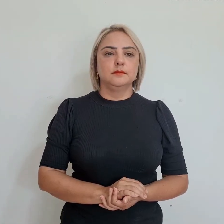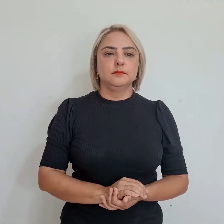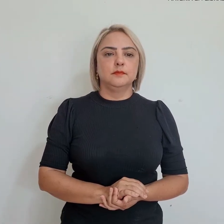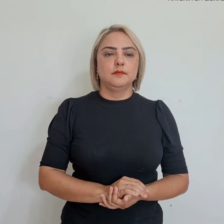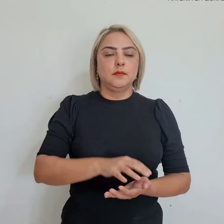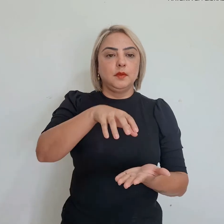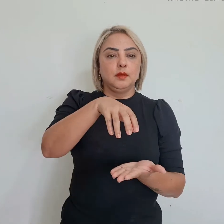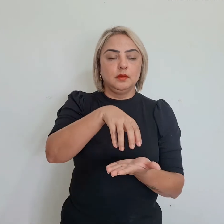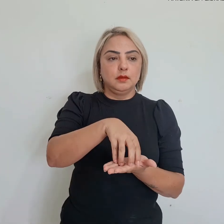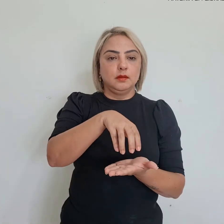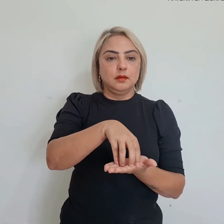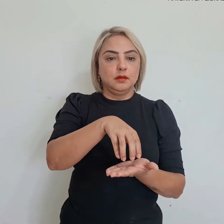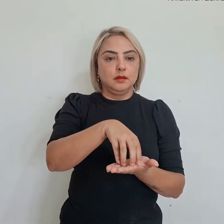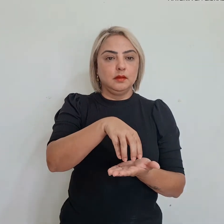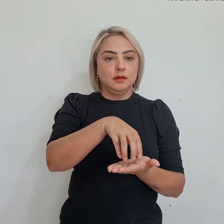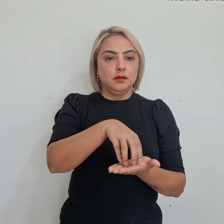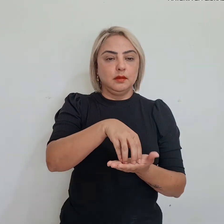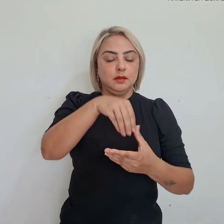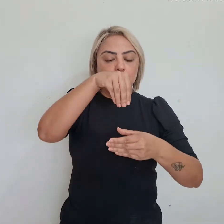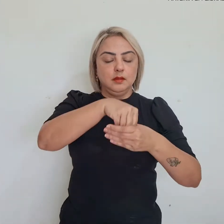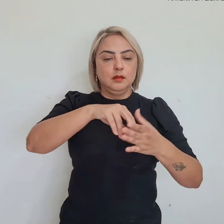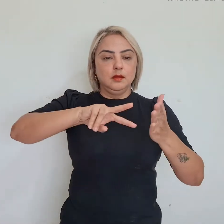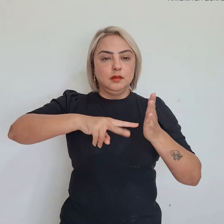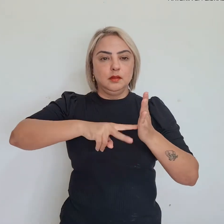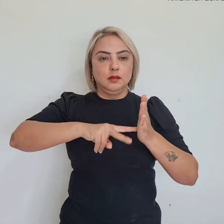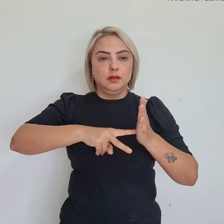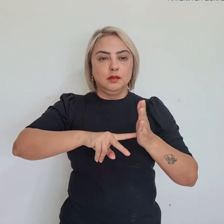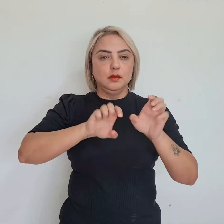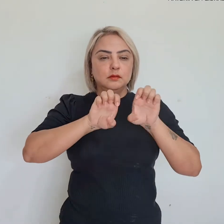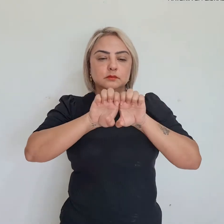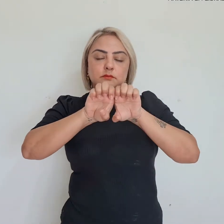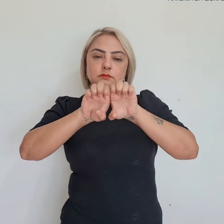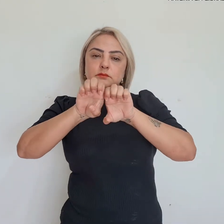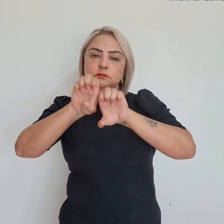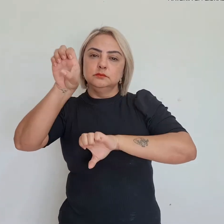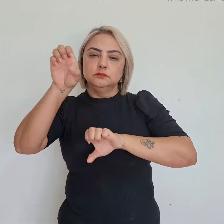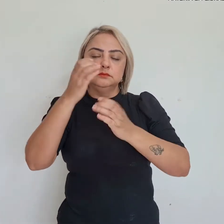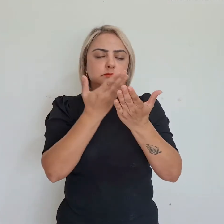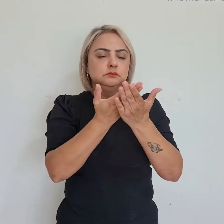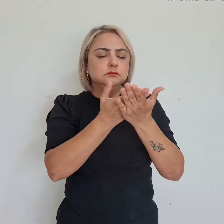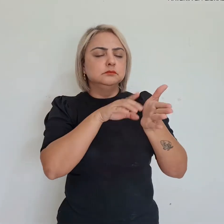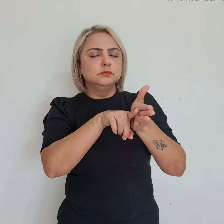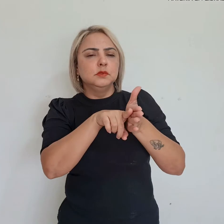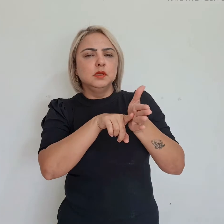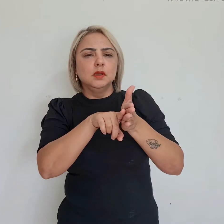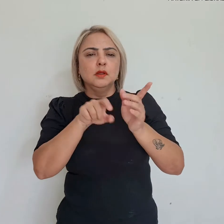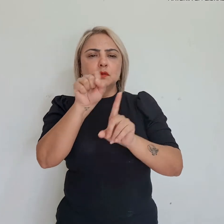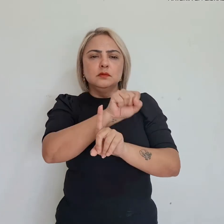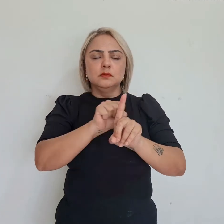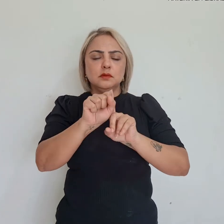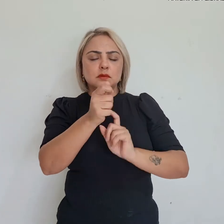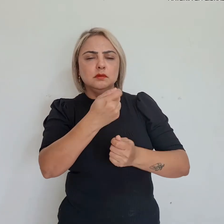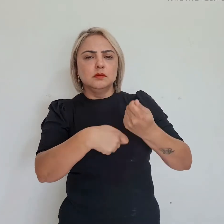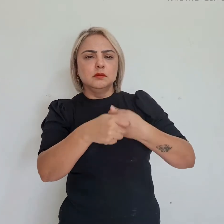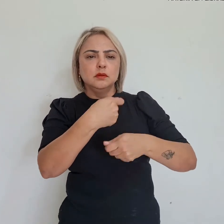Departamento Intersindical de Estatística e Estudos Socioeconômicos,